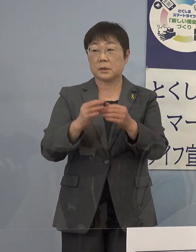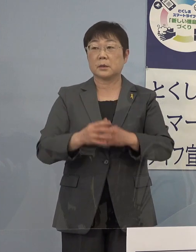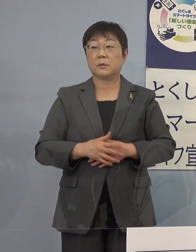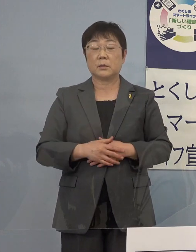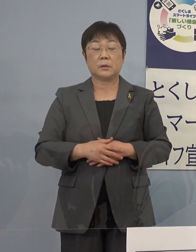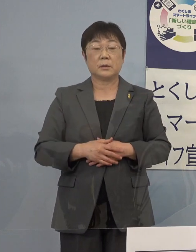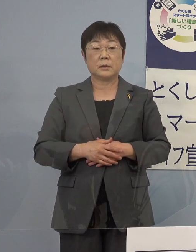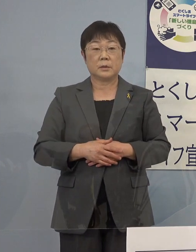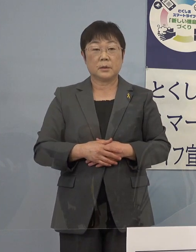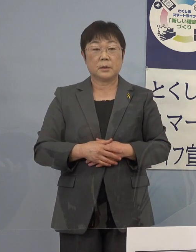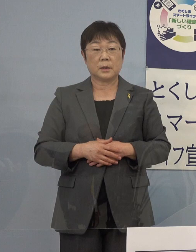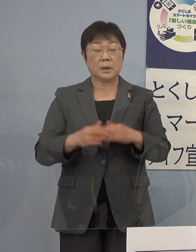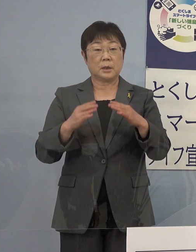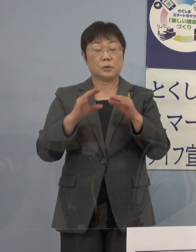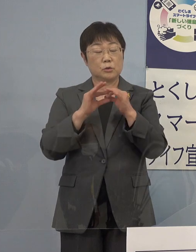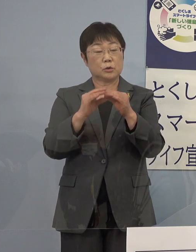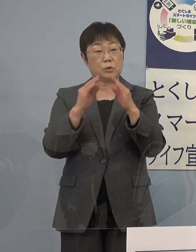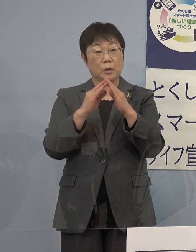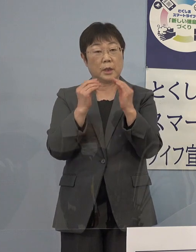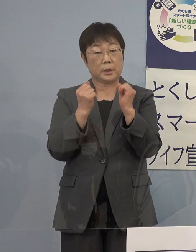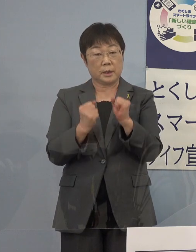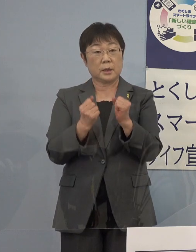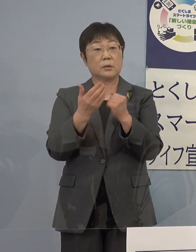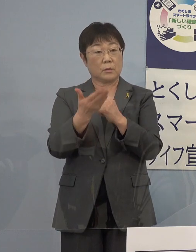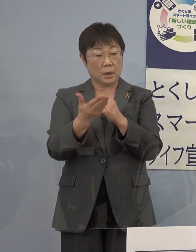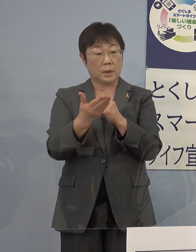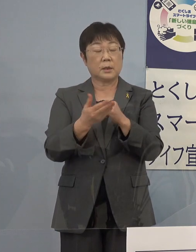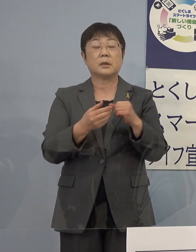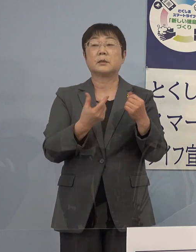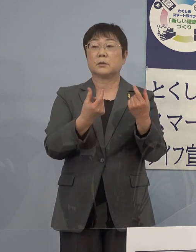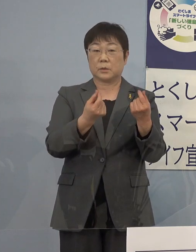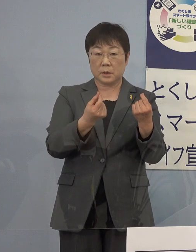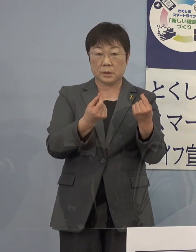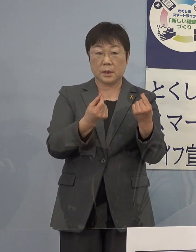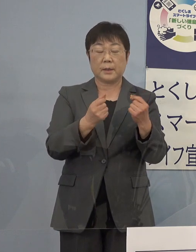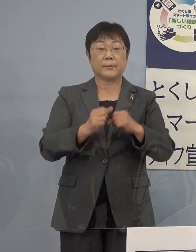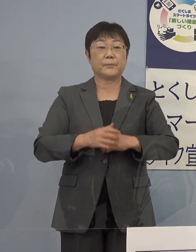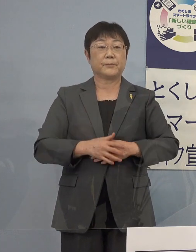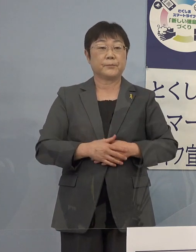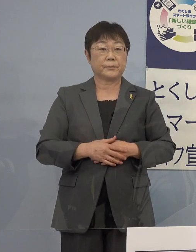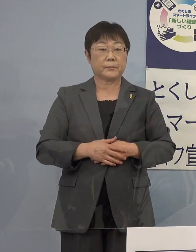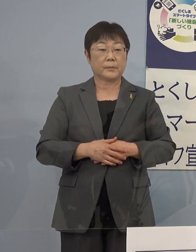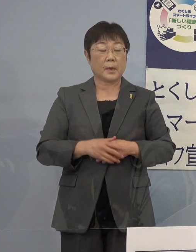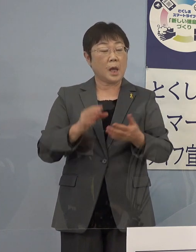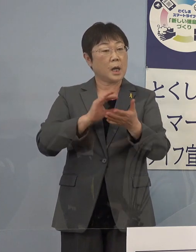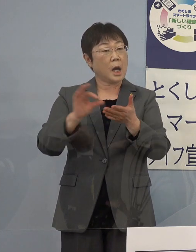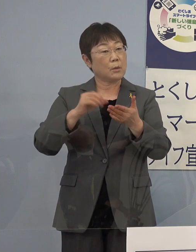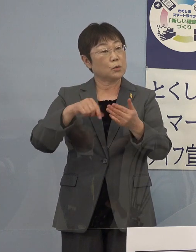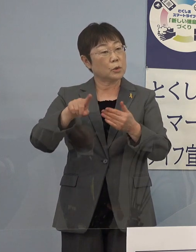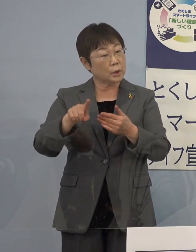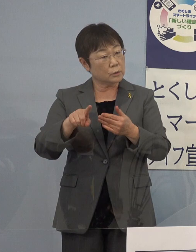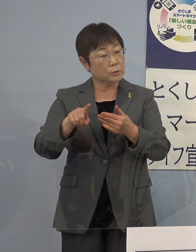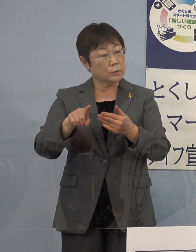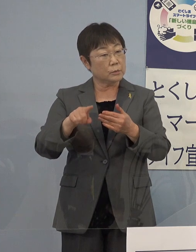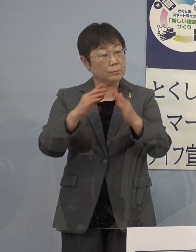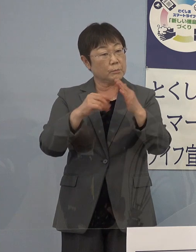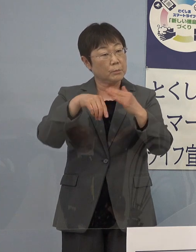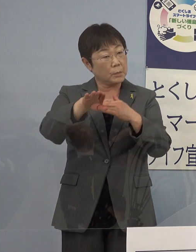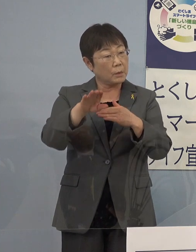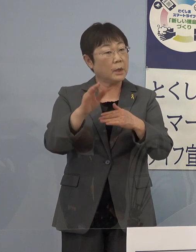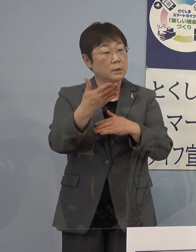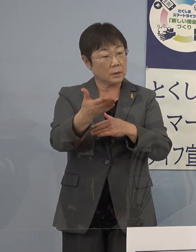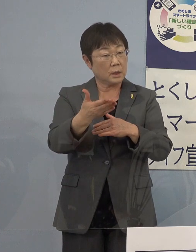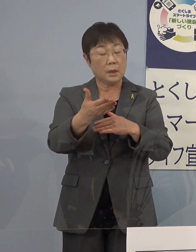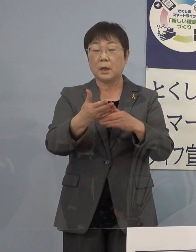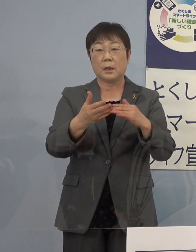これずっとお家にいらっしゃ る。そうですね、ずっとこの方お家におられます。 買い物とかなんかちょっとした外に出るという のが行